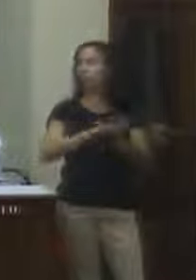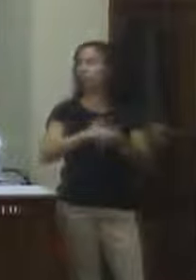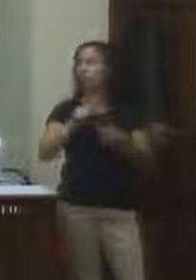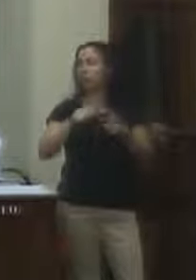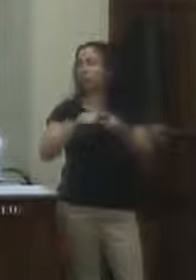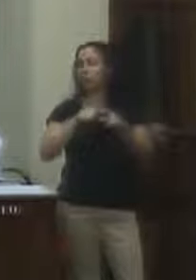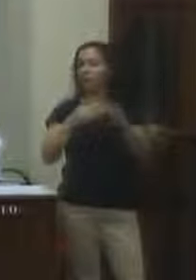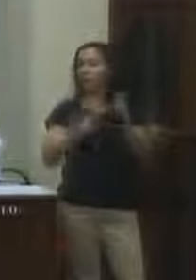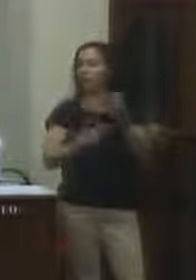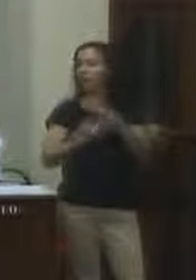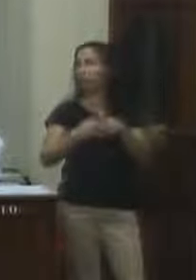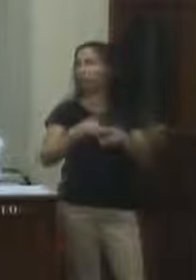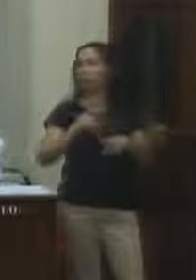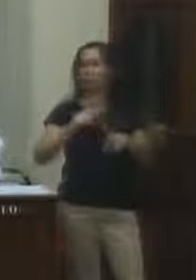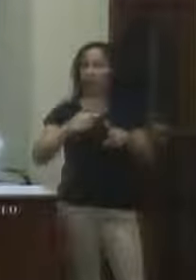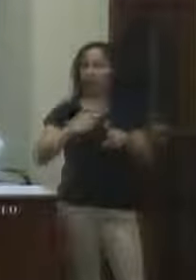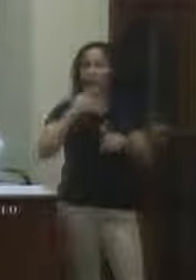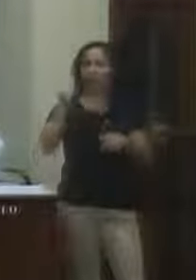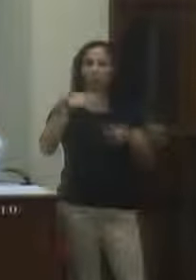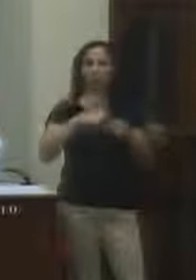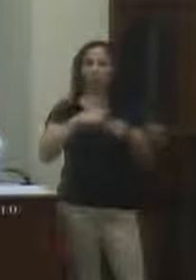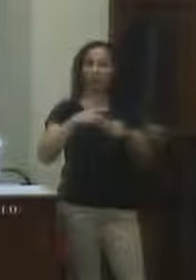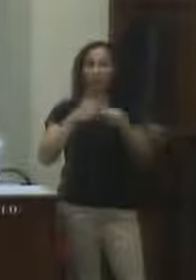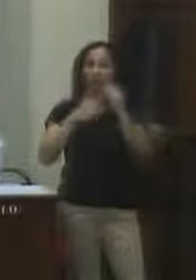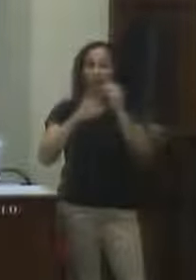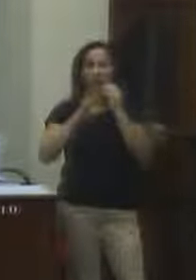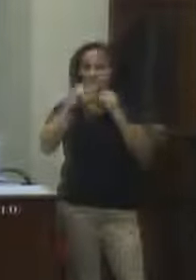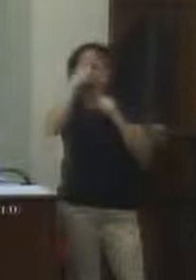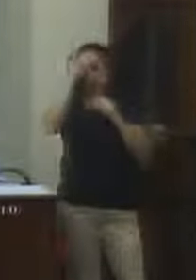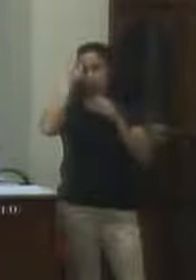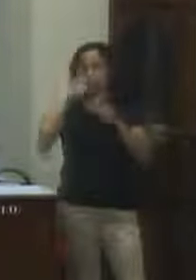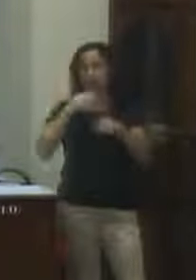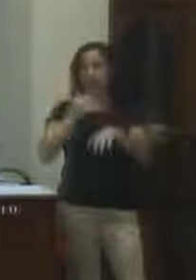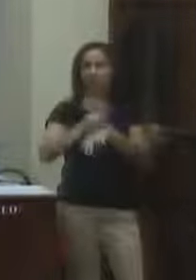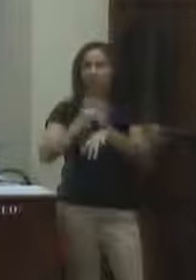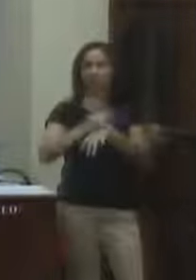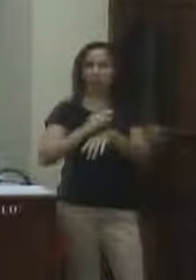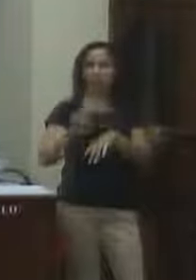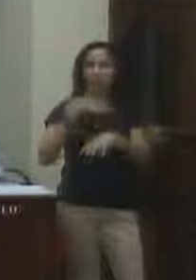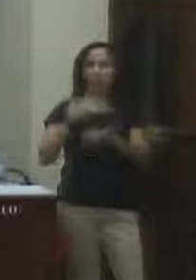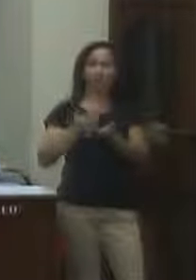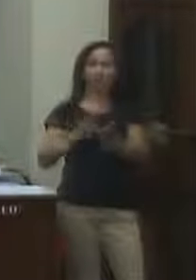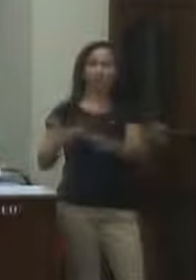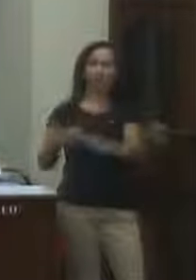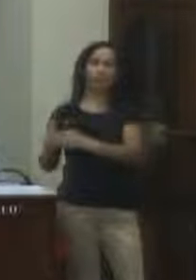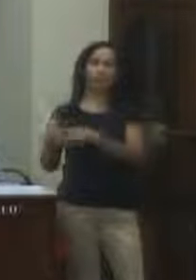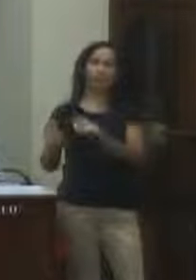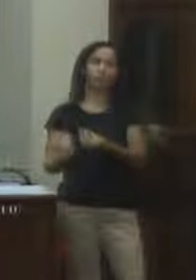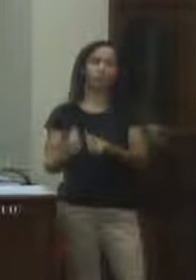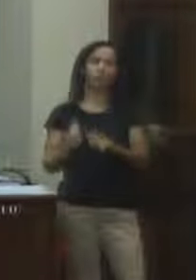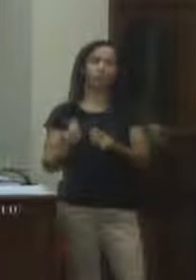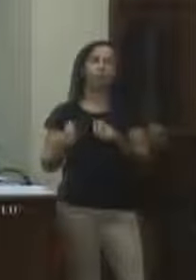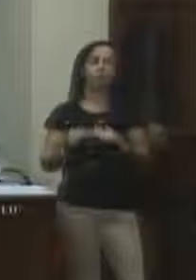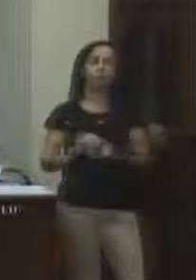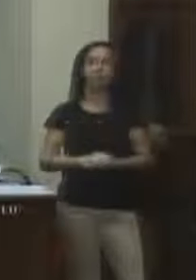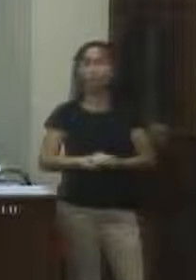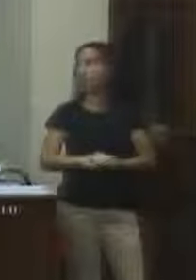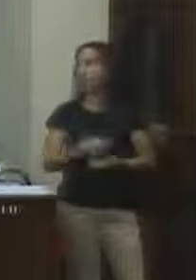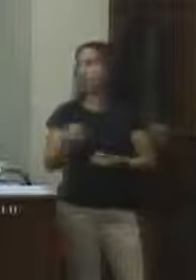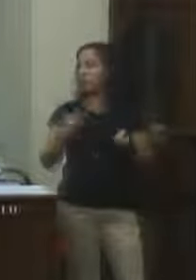chegar e o fiscal sair daqui e ir lá, o cara já foi para Volta Redonda, já gastou o dinheiro que levou do município e do distrito. Então, essa falta